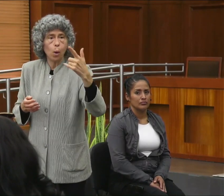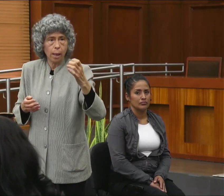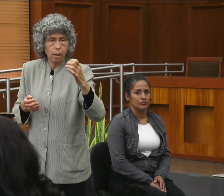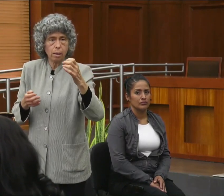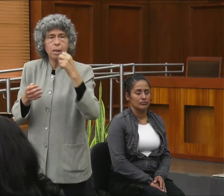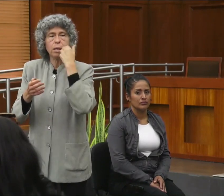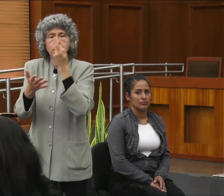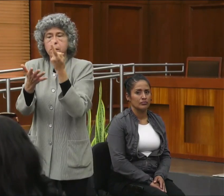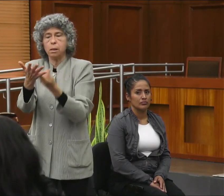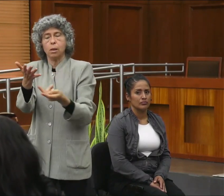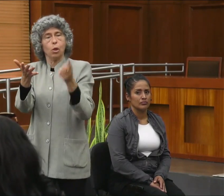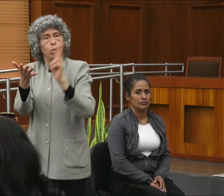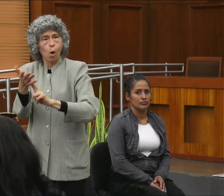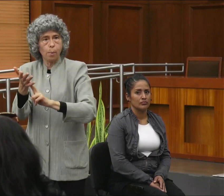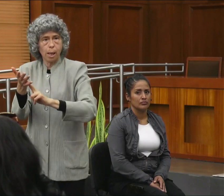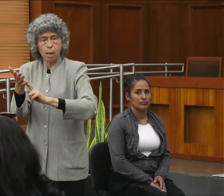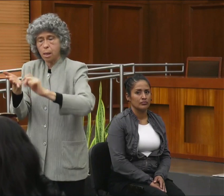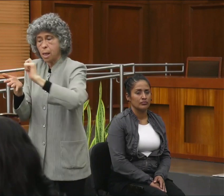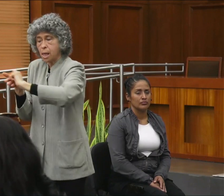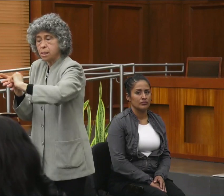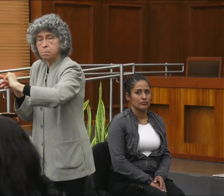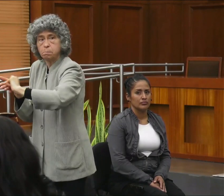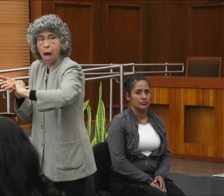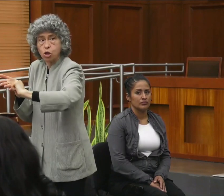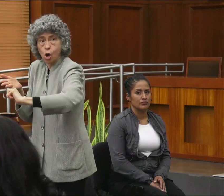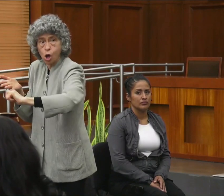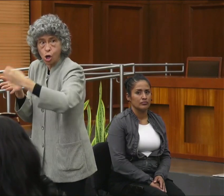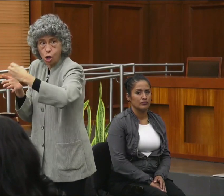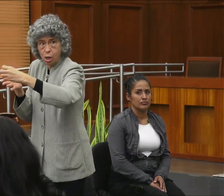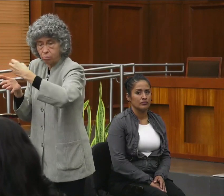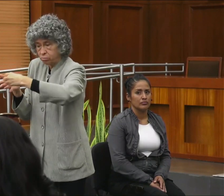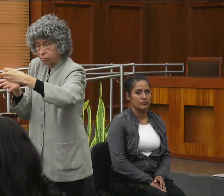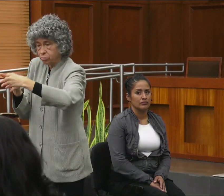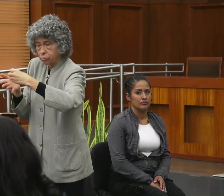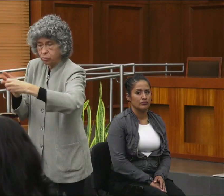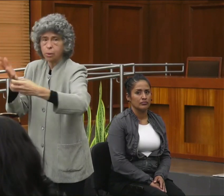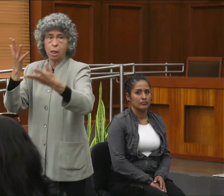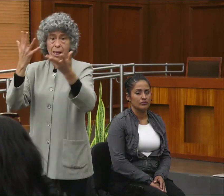bilingüe, que tengan la educación bilingüe como tendría que ser,